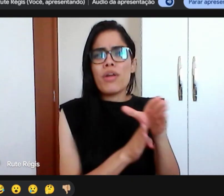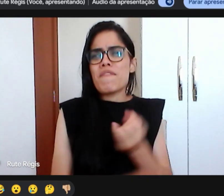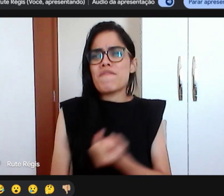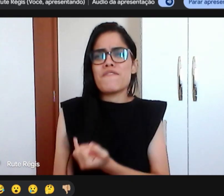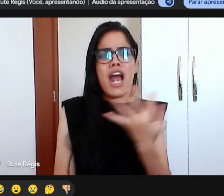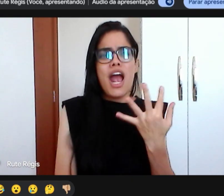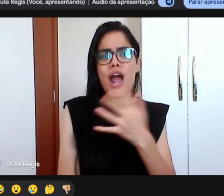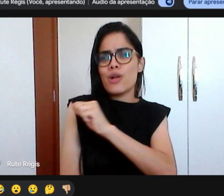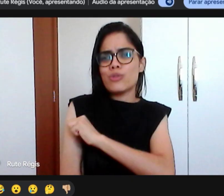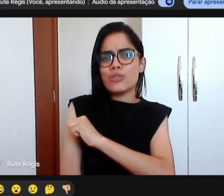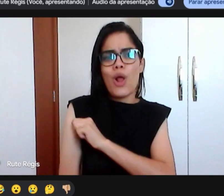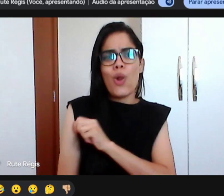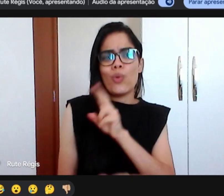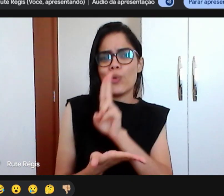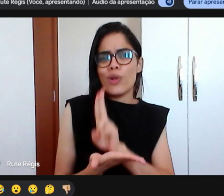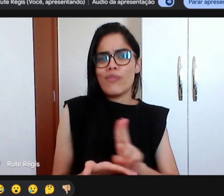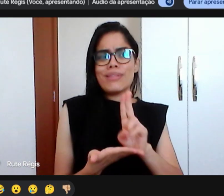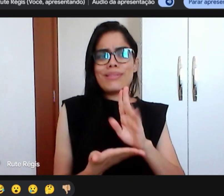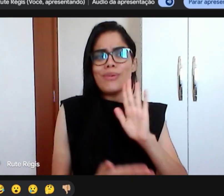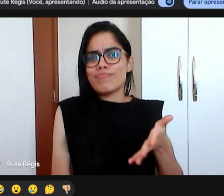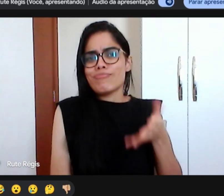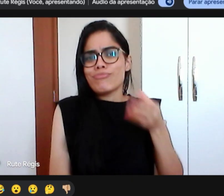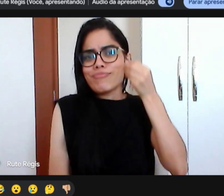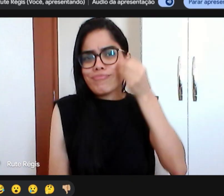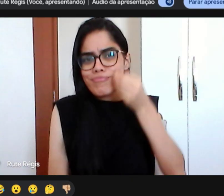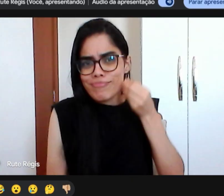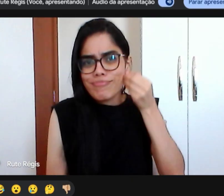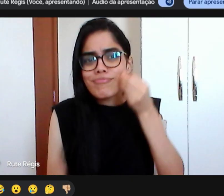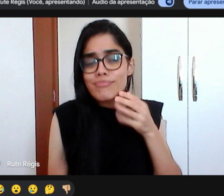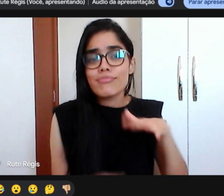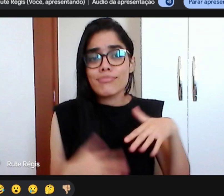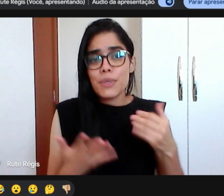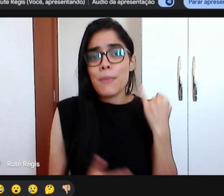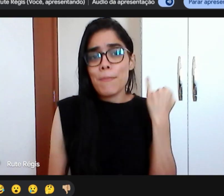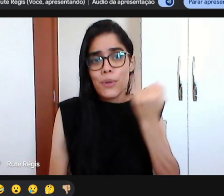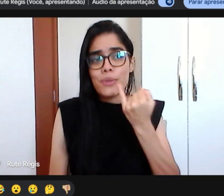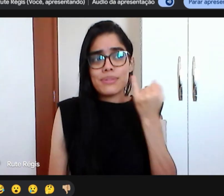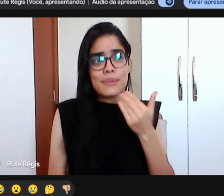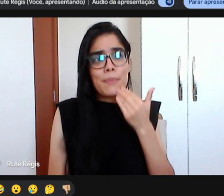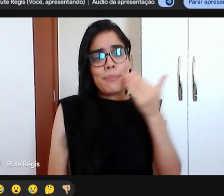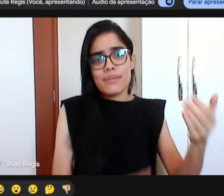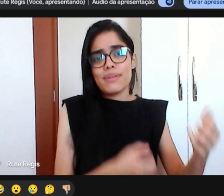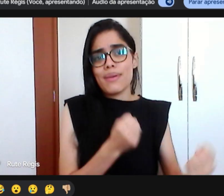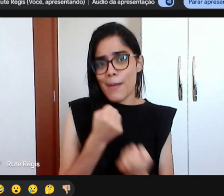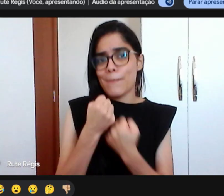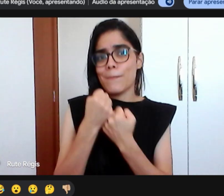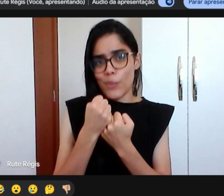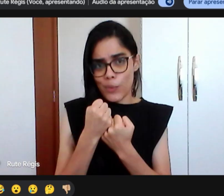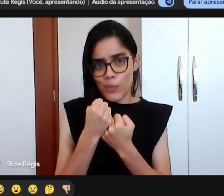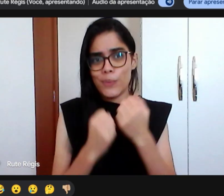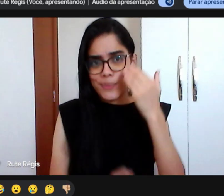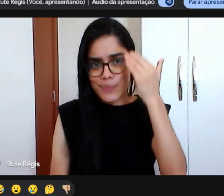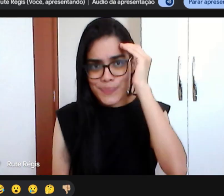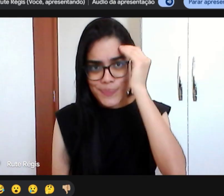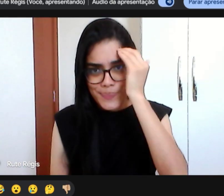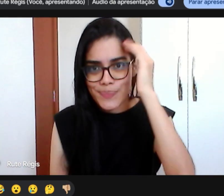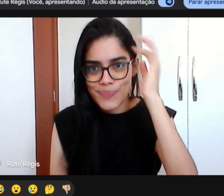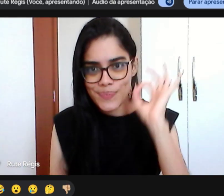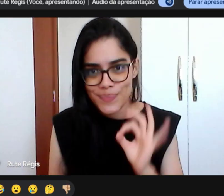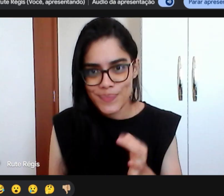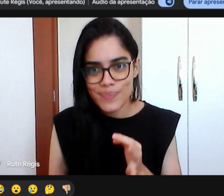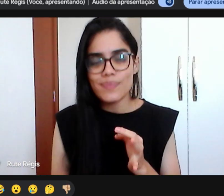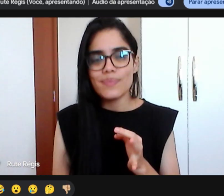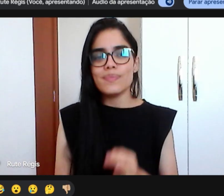um doutor, ele já acompanha vários alunos na universidade, então já tem essa experiência,